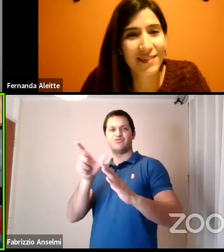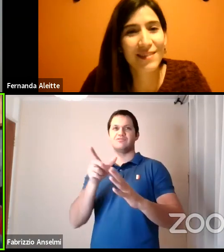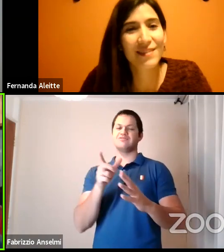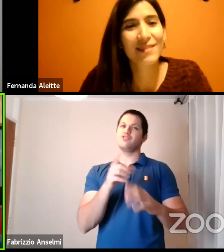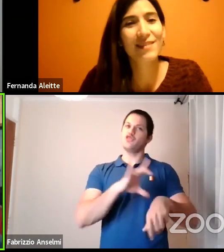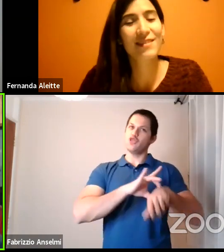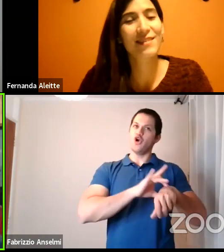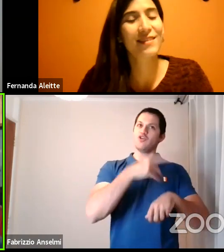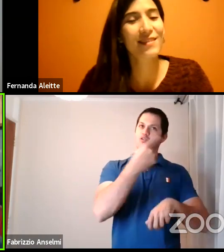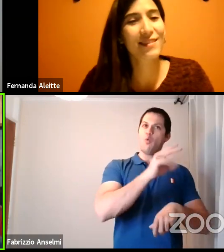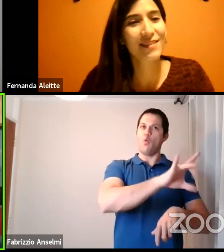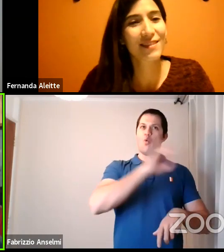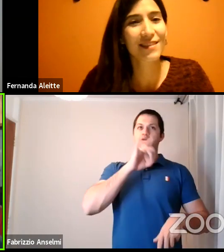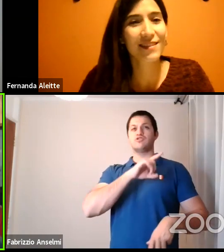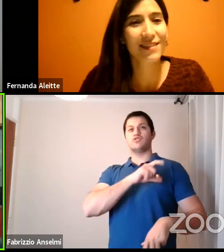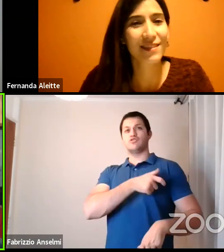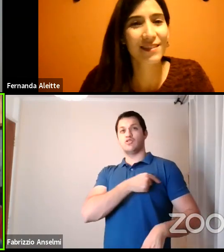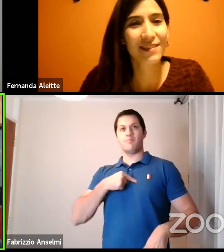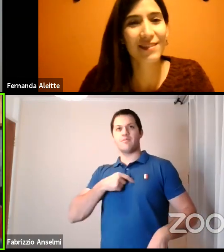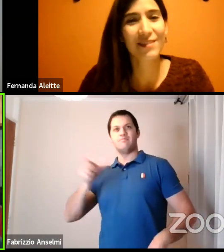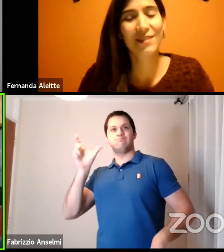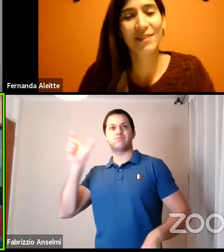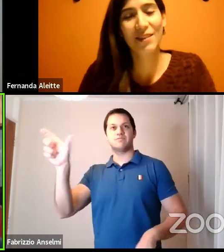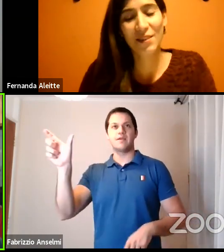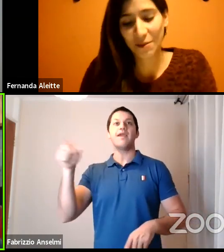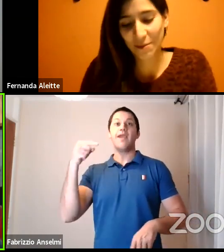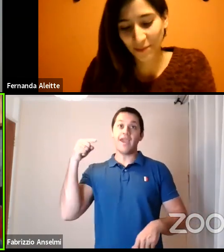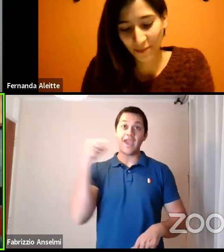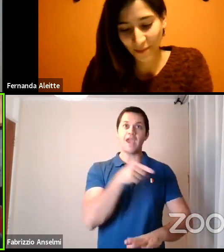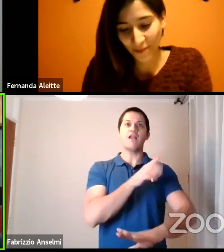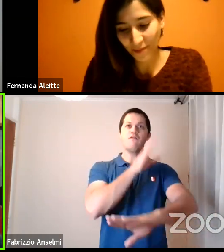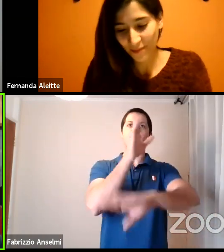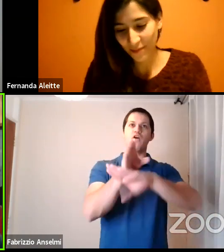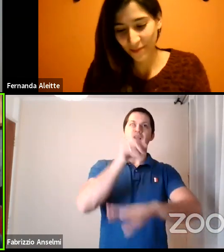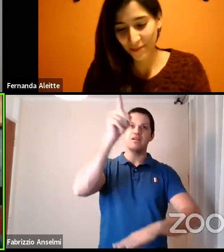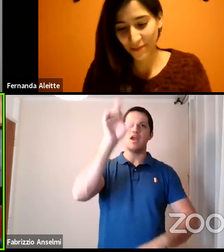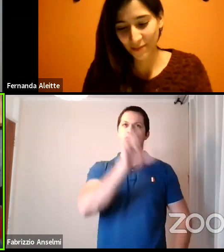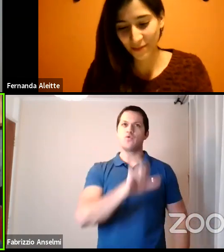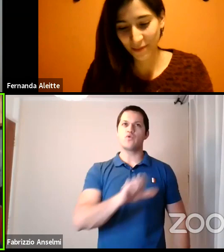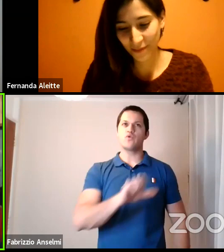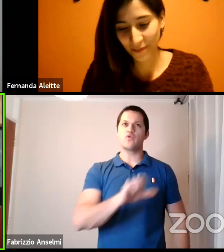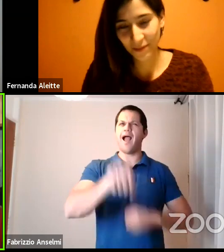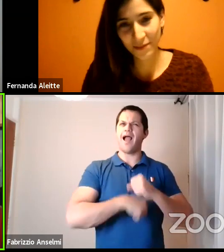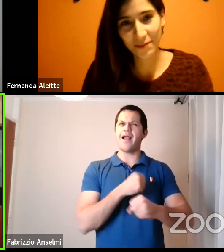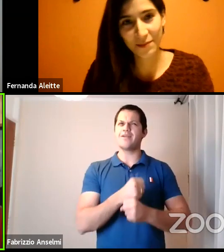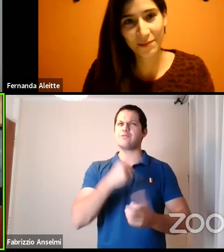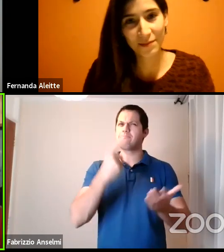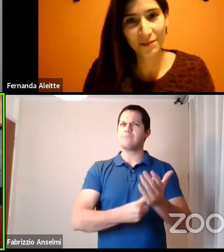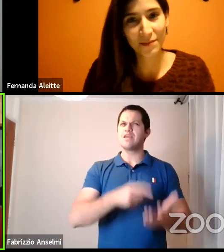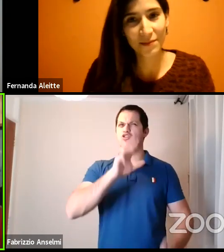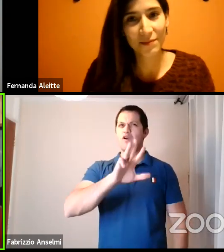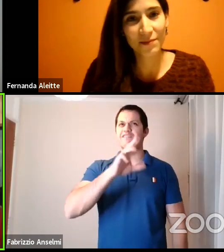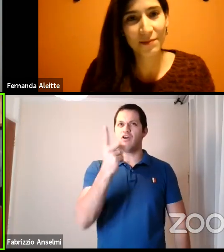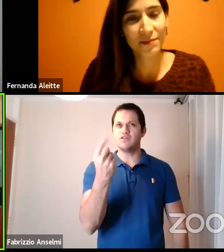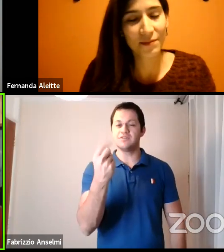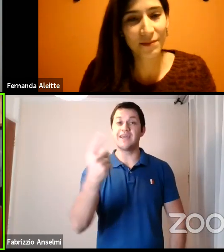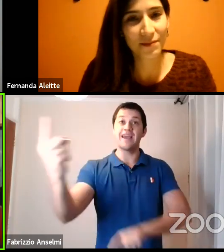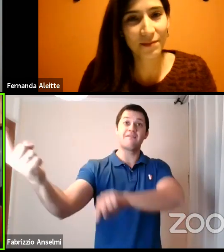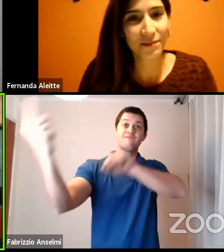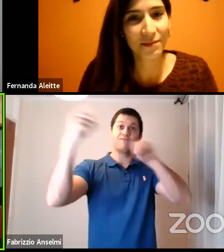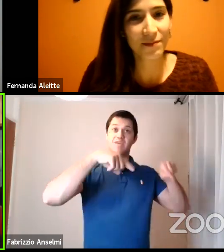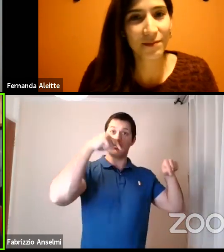de Fisioterapia en Europa en 1911. ¿Qué hizo después el doctor Crosiet? ¿Llegó a Chile? ¿Qué hizo?